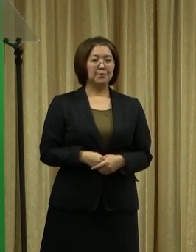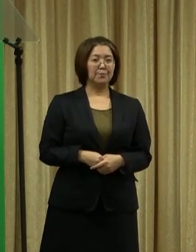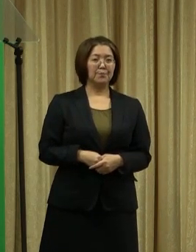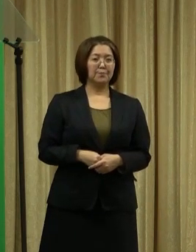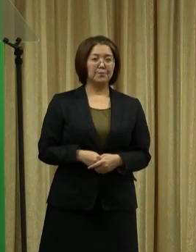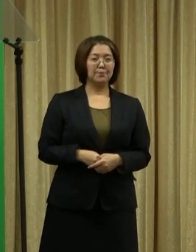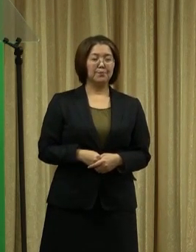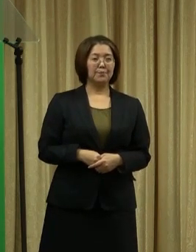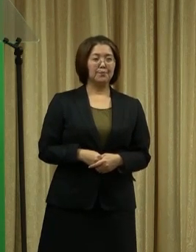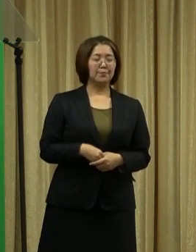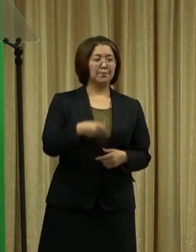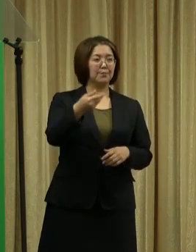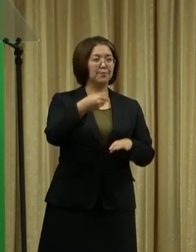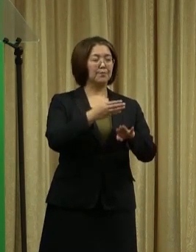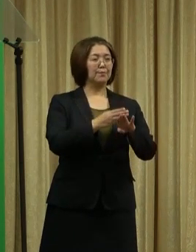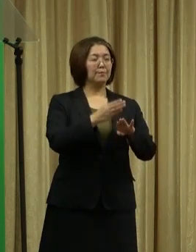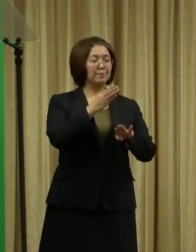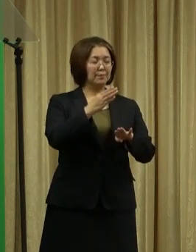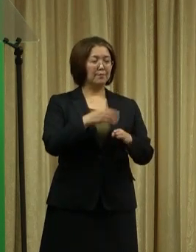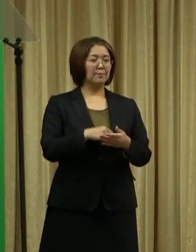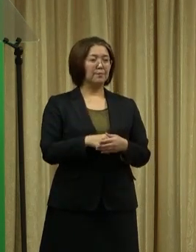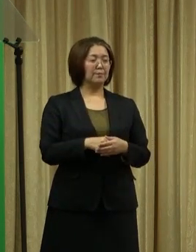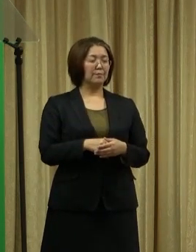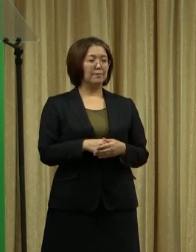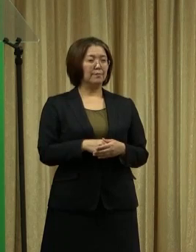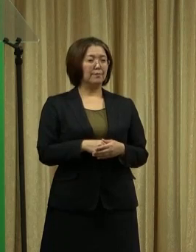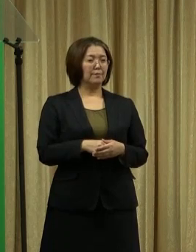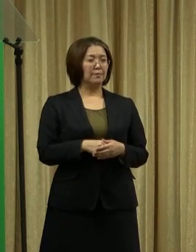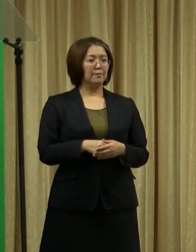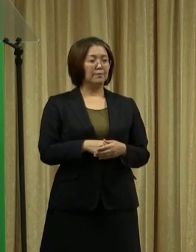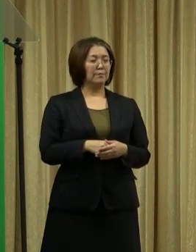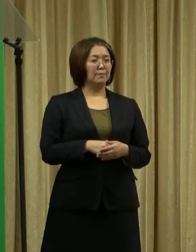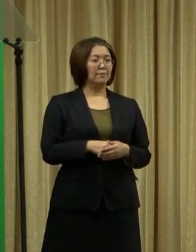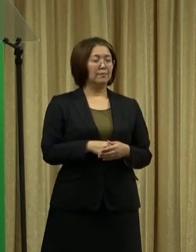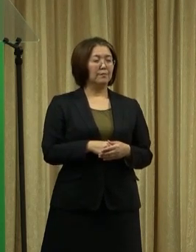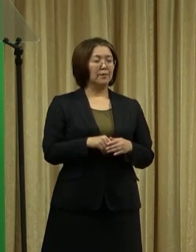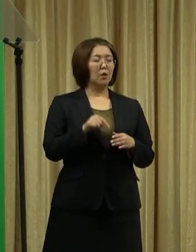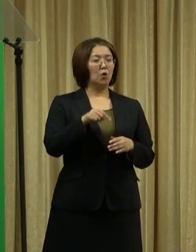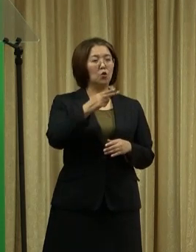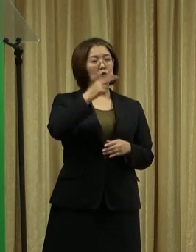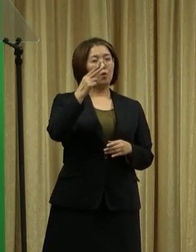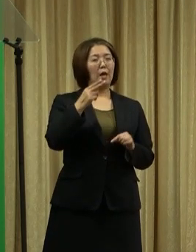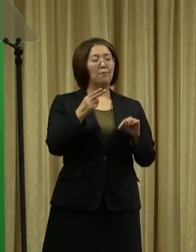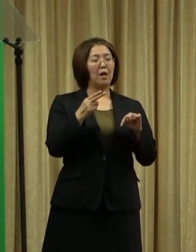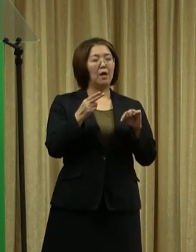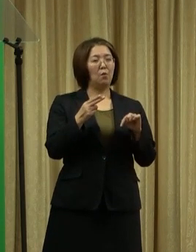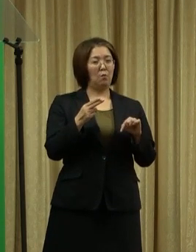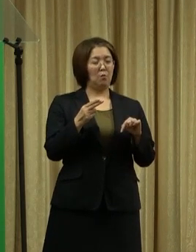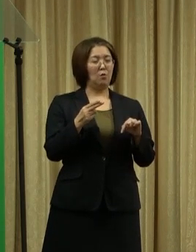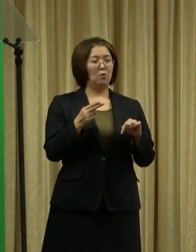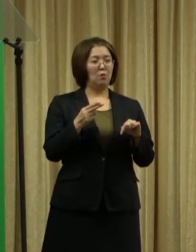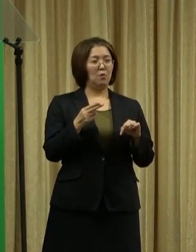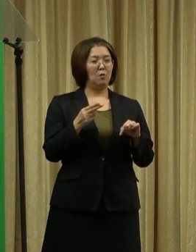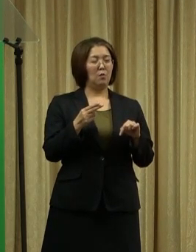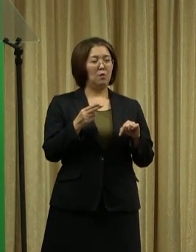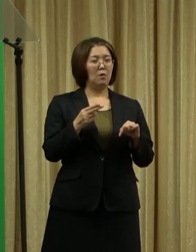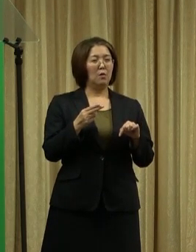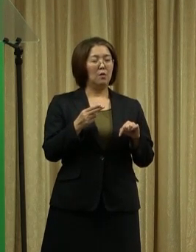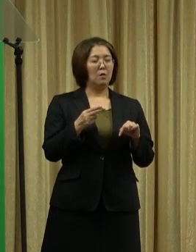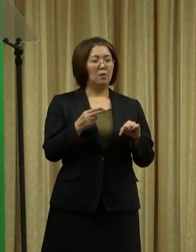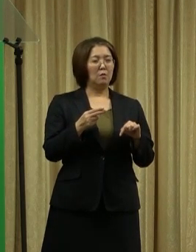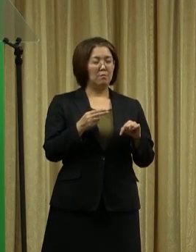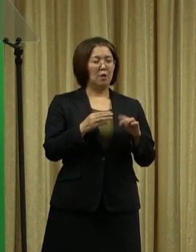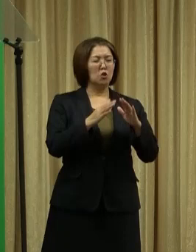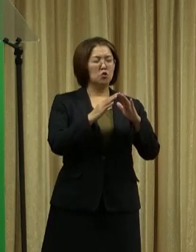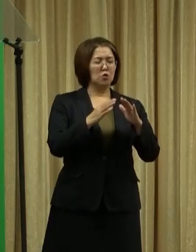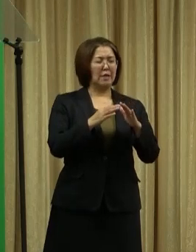はい、ありがとうございます。まず一つはですね、まあ、本県も本当に住家被害は1万